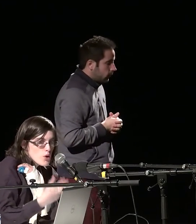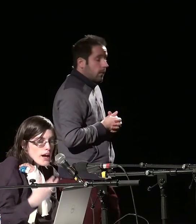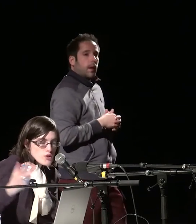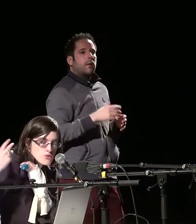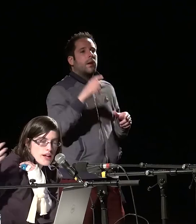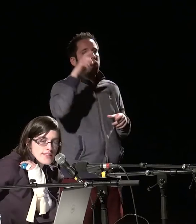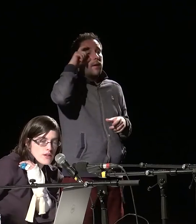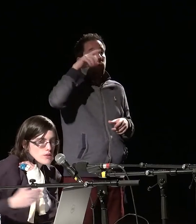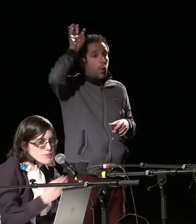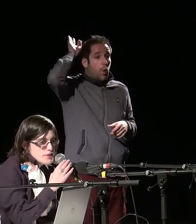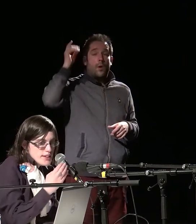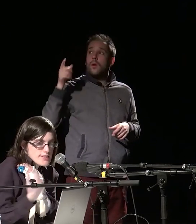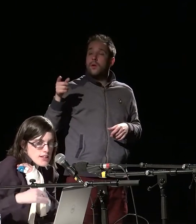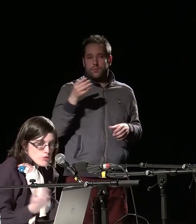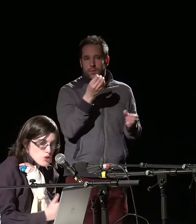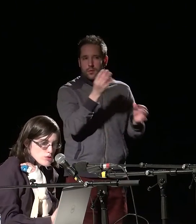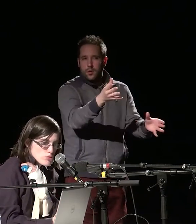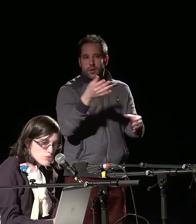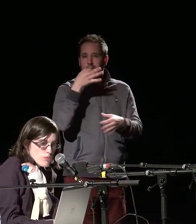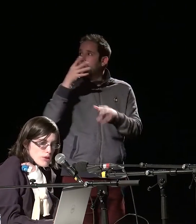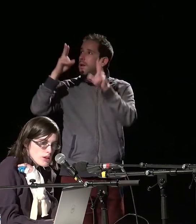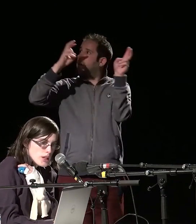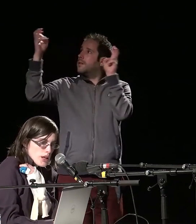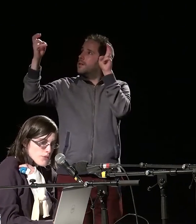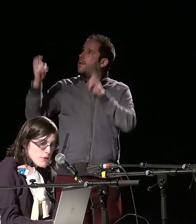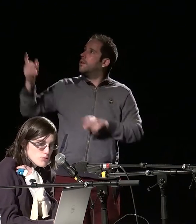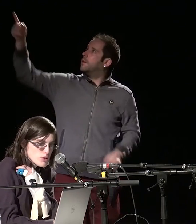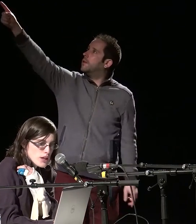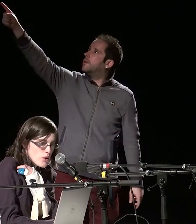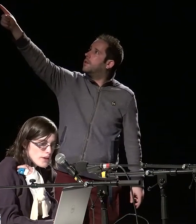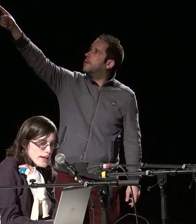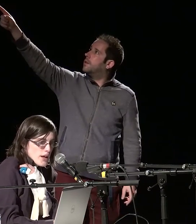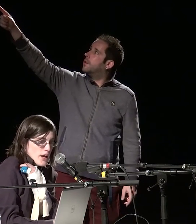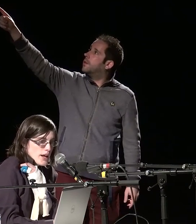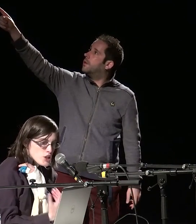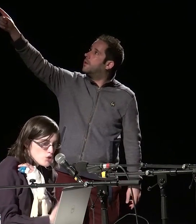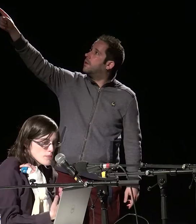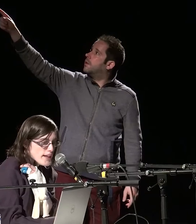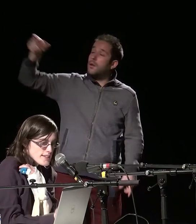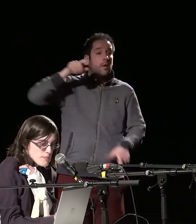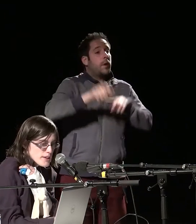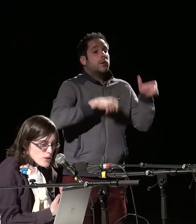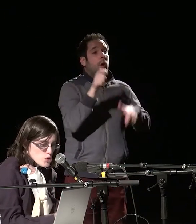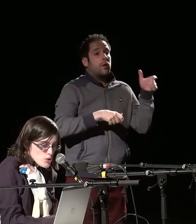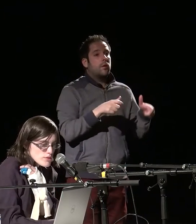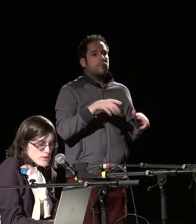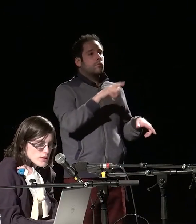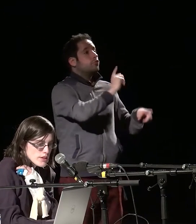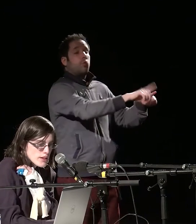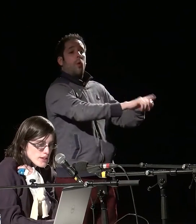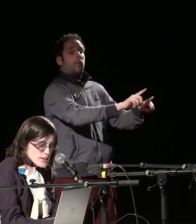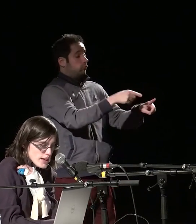Et Foucault là, je vous laisse méditer la citation qui est juste en dessous dans le point. La formation du délinquant. Les gens se mettent à accepter quelque